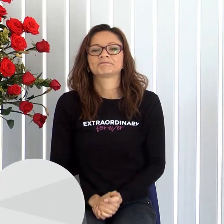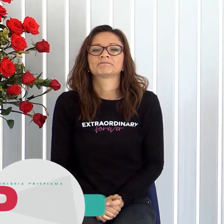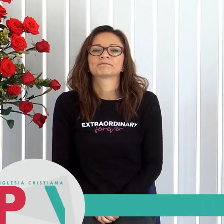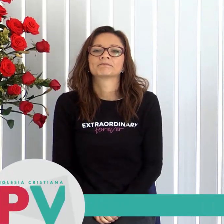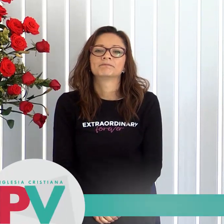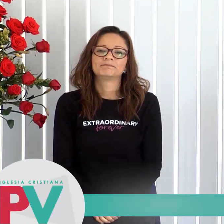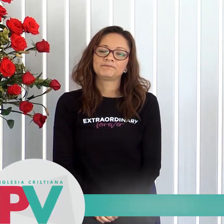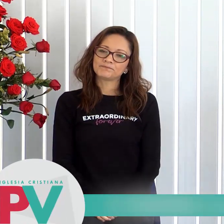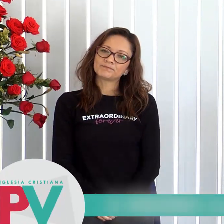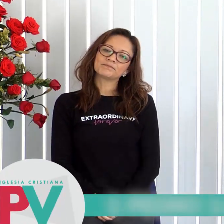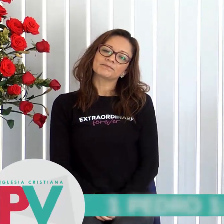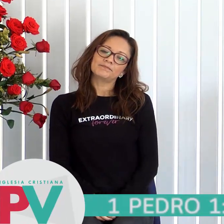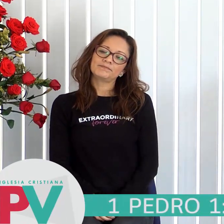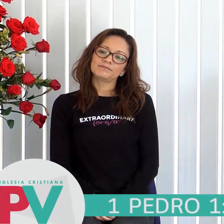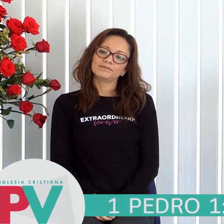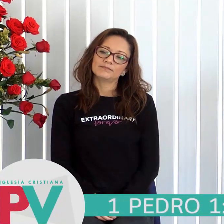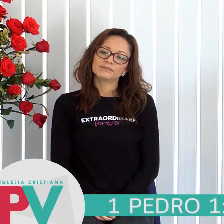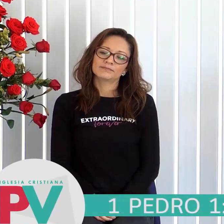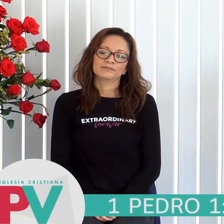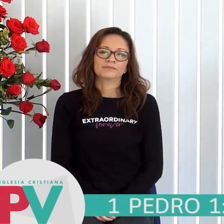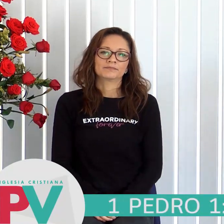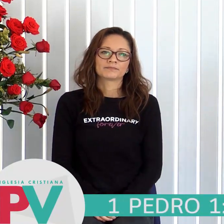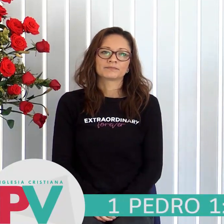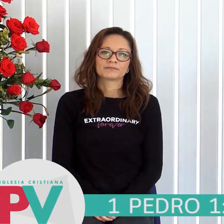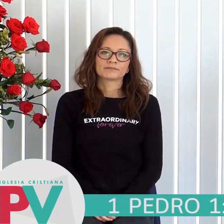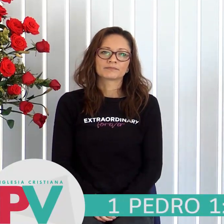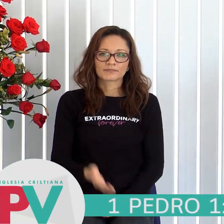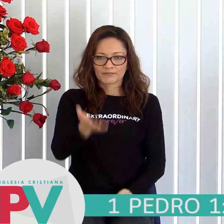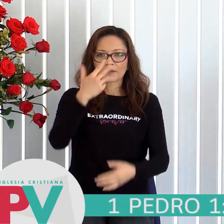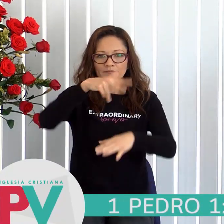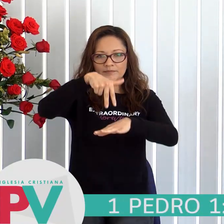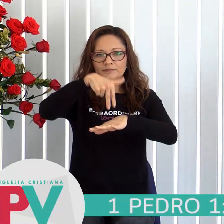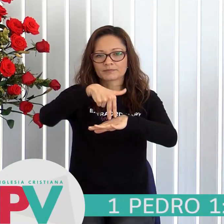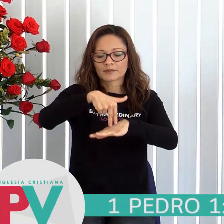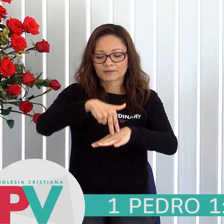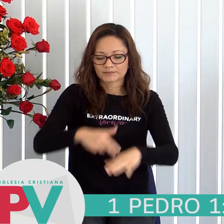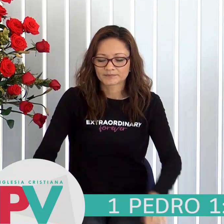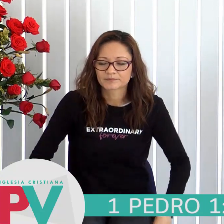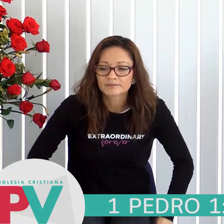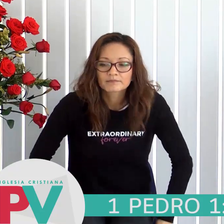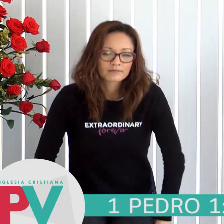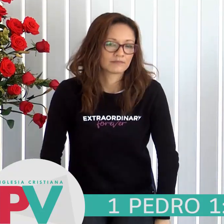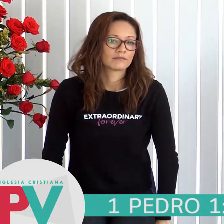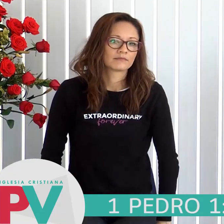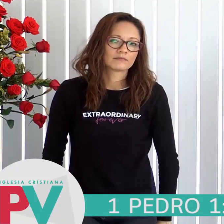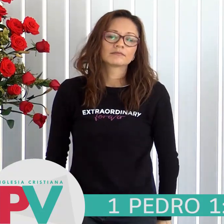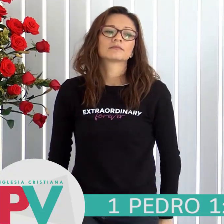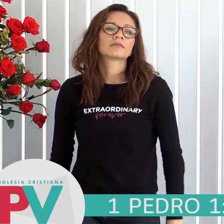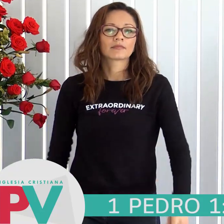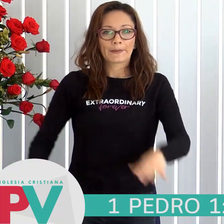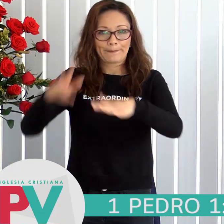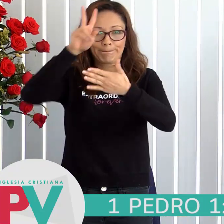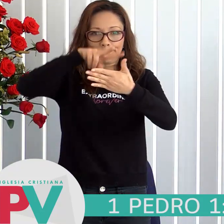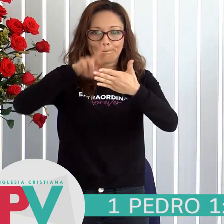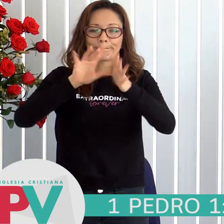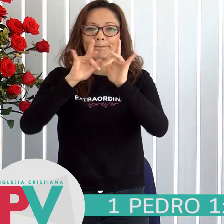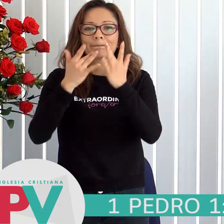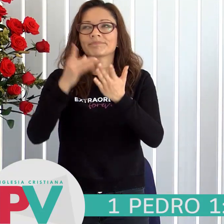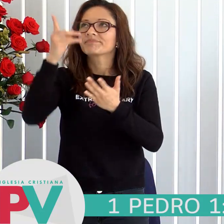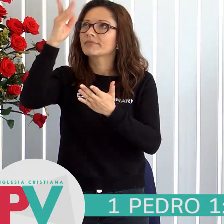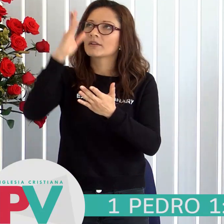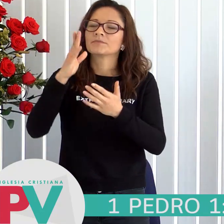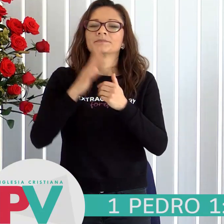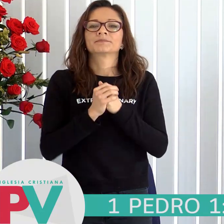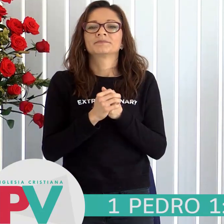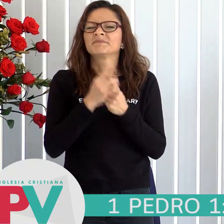Primera de Pedro, capítulo 1, versículo 1 al 13. Vamos a ponernos de pie para leer la palabra del Señor.